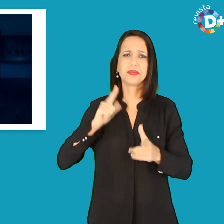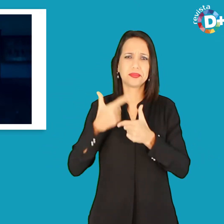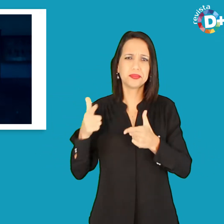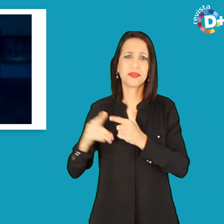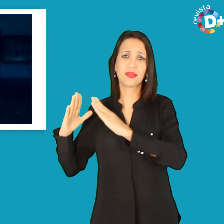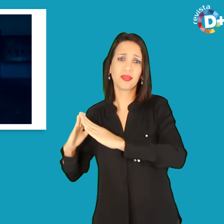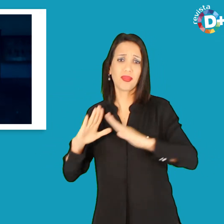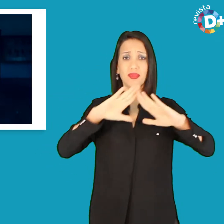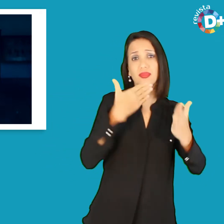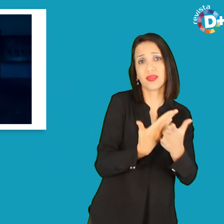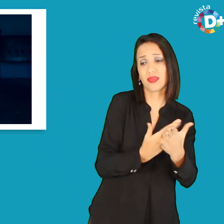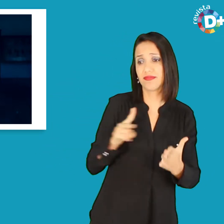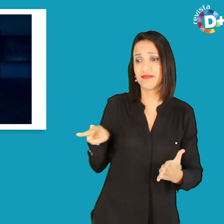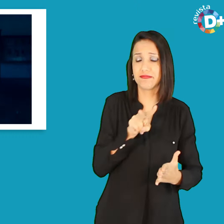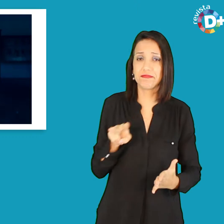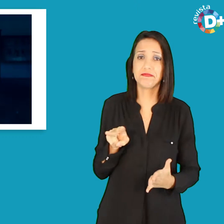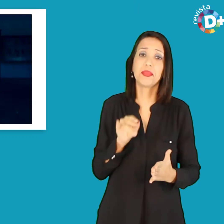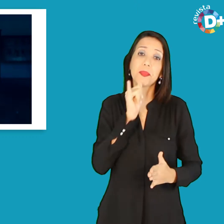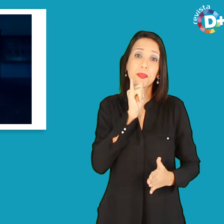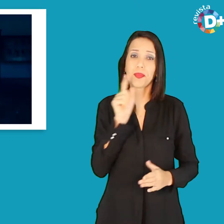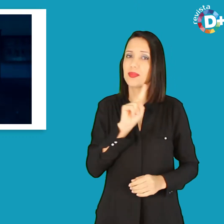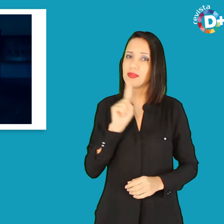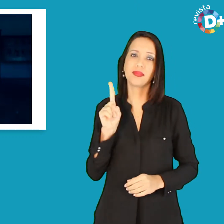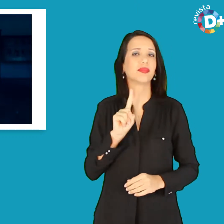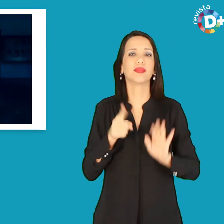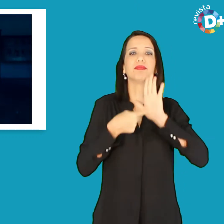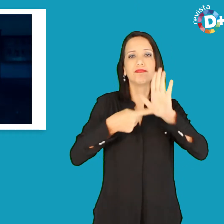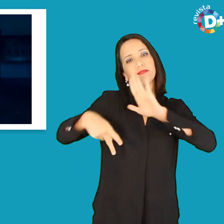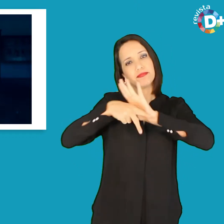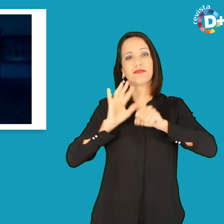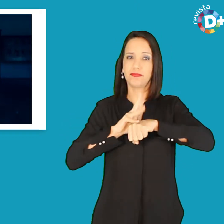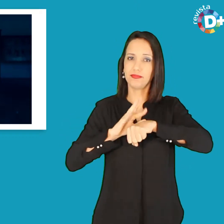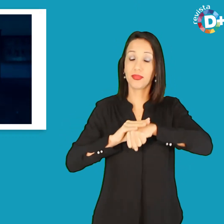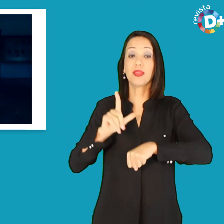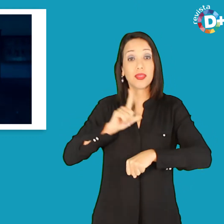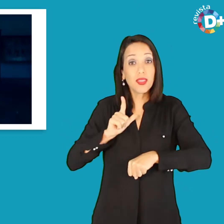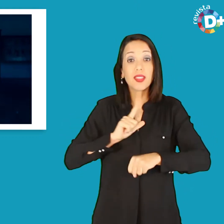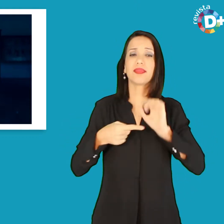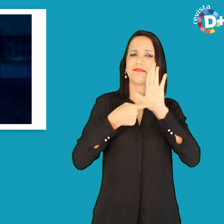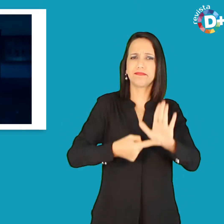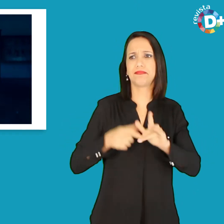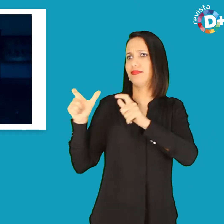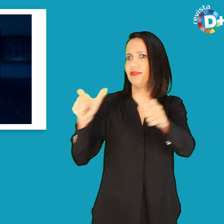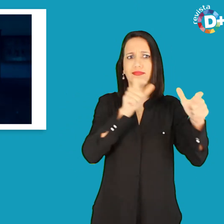na escola, por exemplo, não caracteriza o TDAH. Ela tende a apresentar em todas as situações, afirma